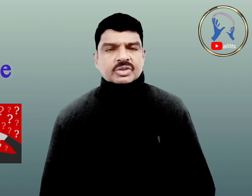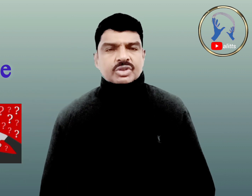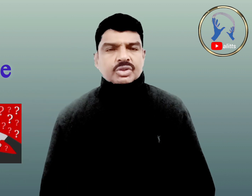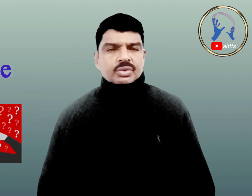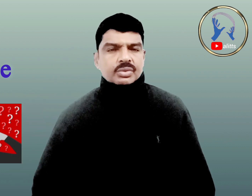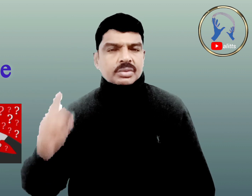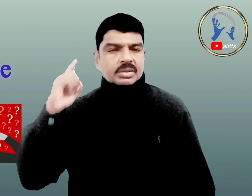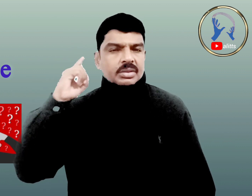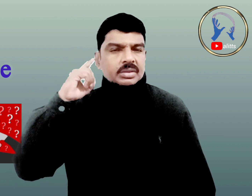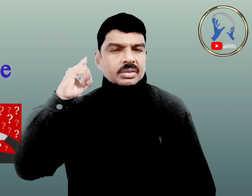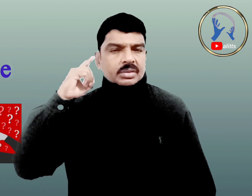शोर,